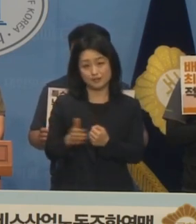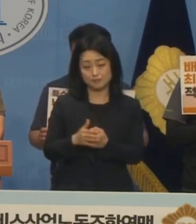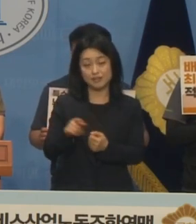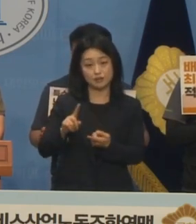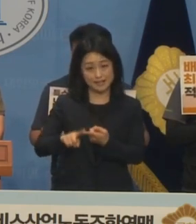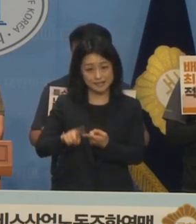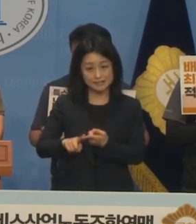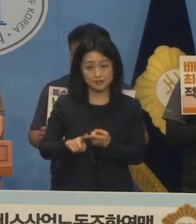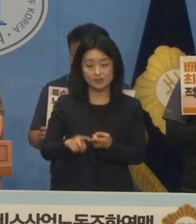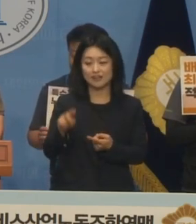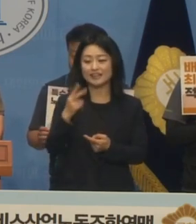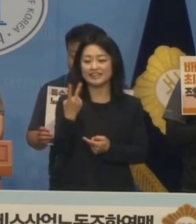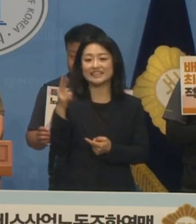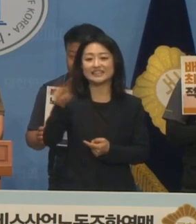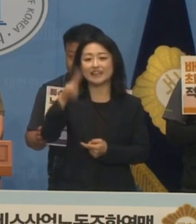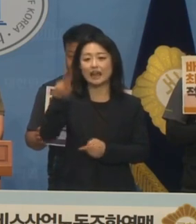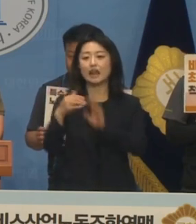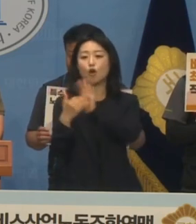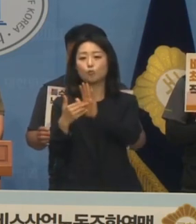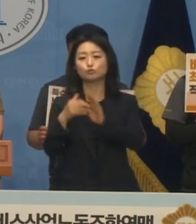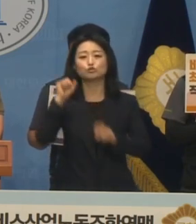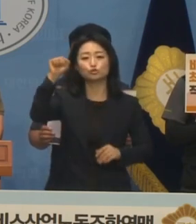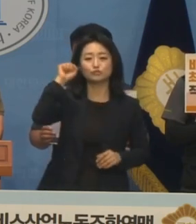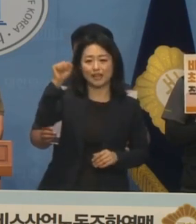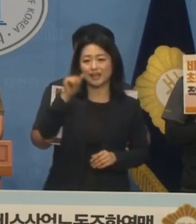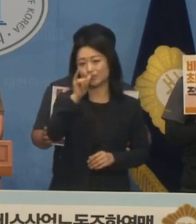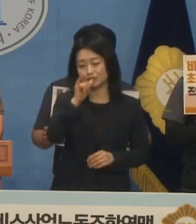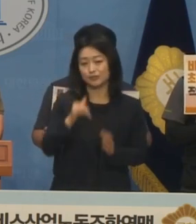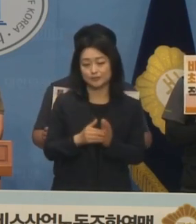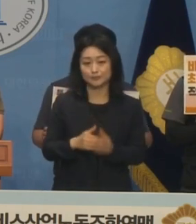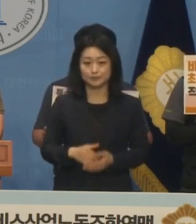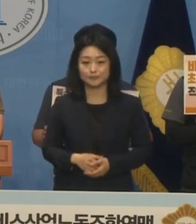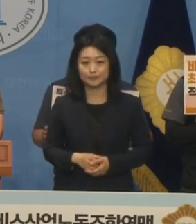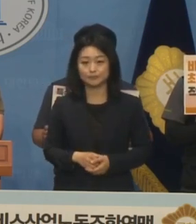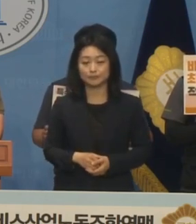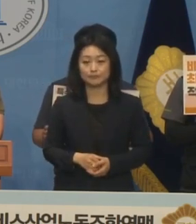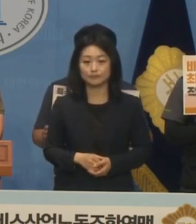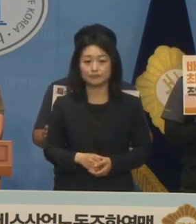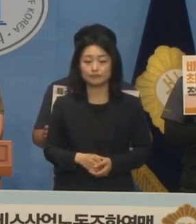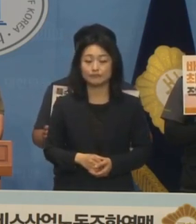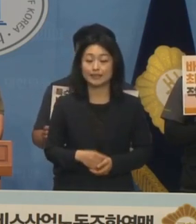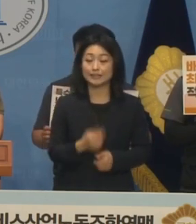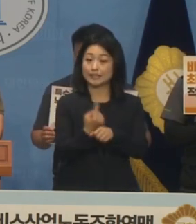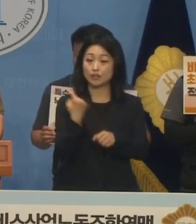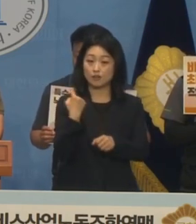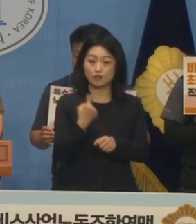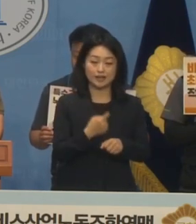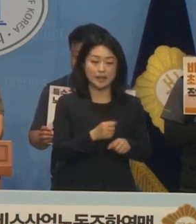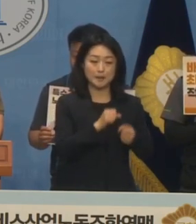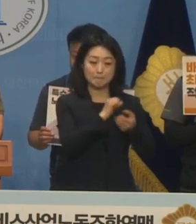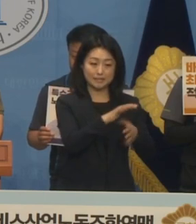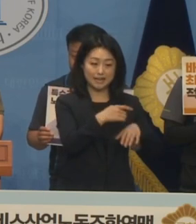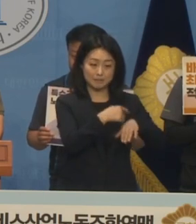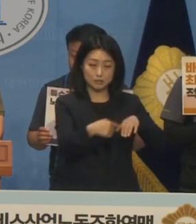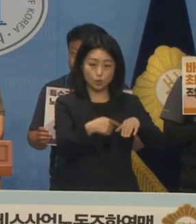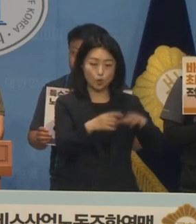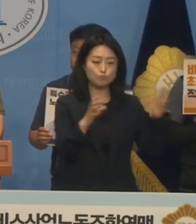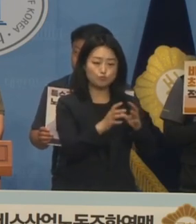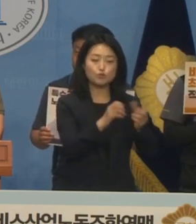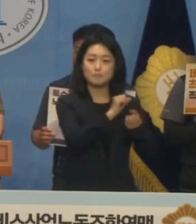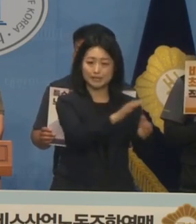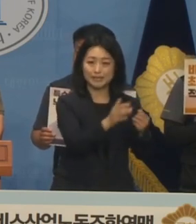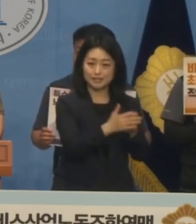낮추면서 2달러라고 부른 것인데요. 라이더들 사이에서 이 돈으로 김밥도 못 사 먹는다, 배민이 선을 넘었다 등등